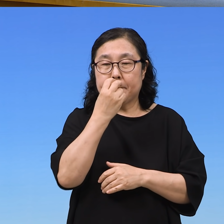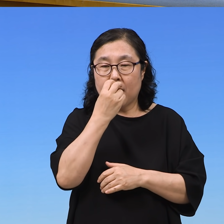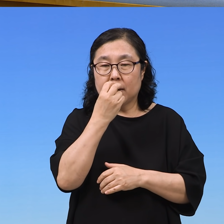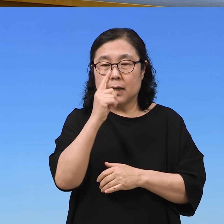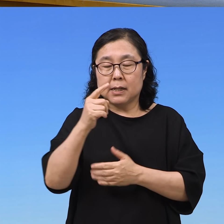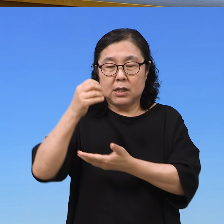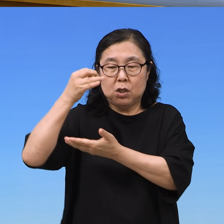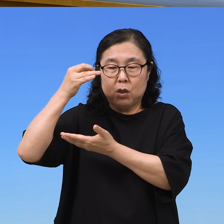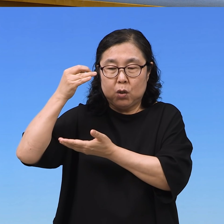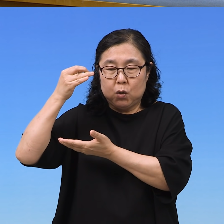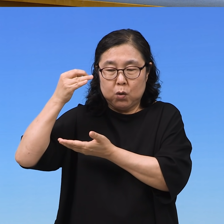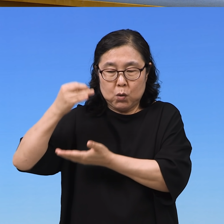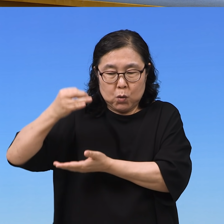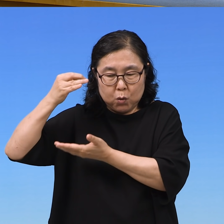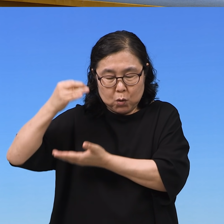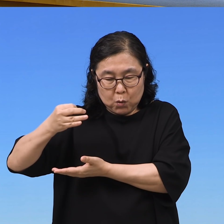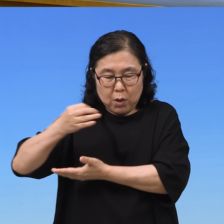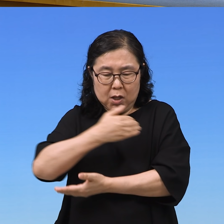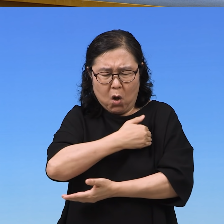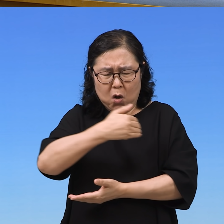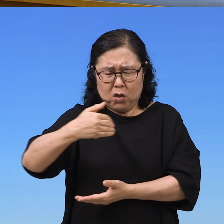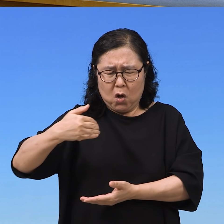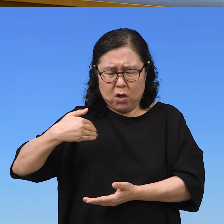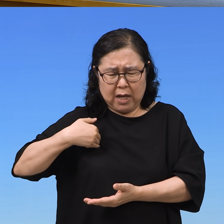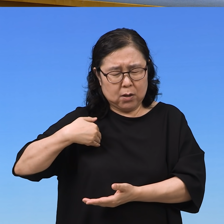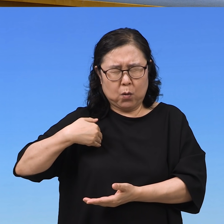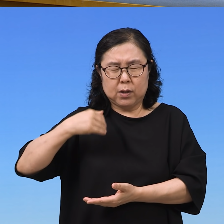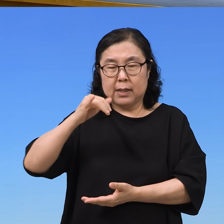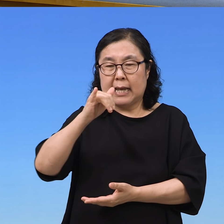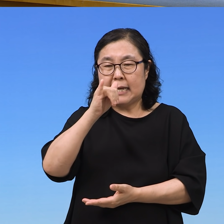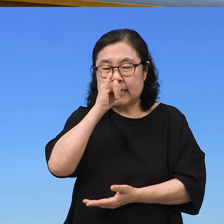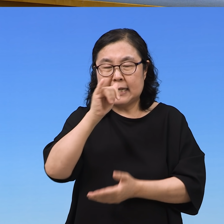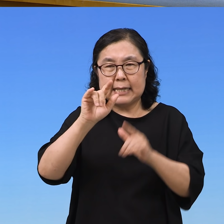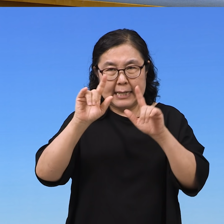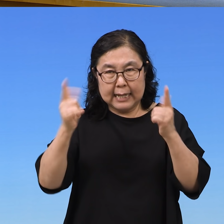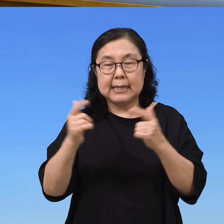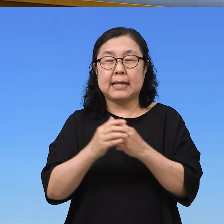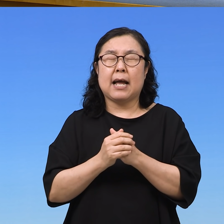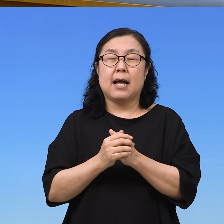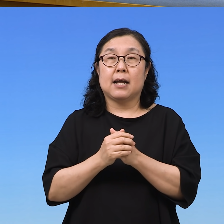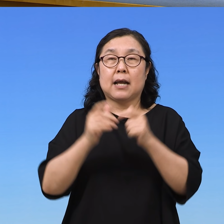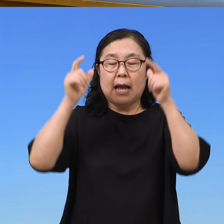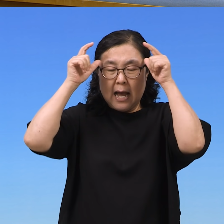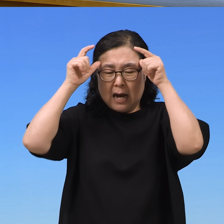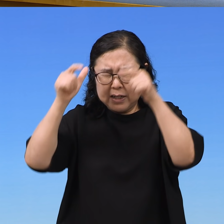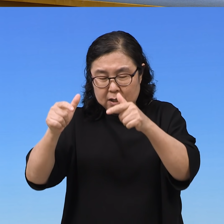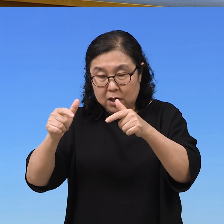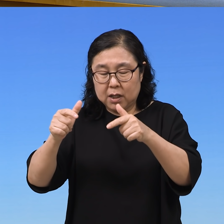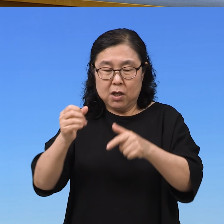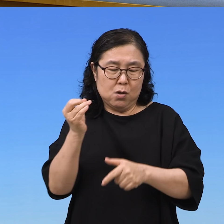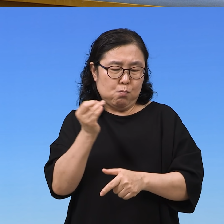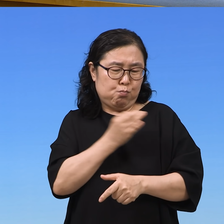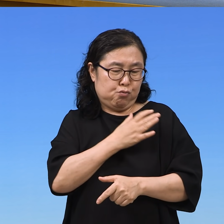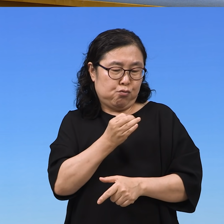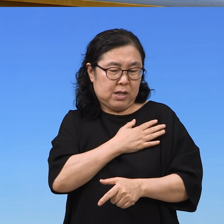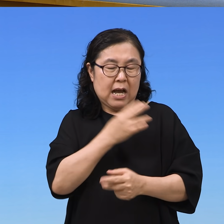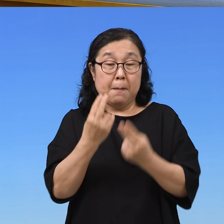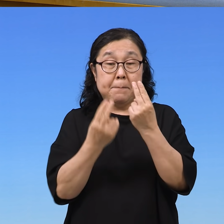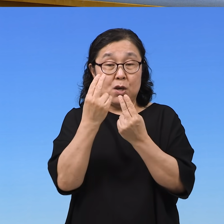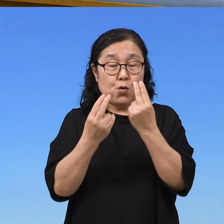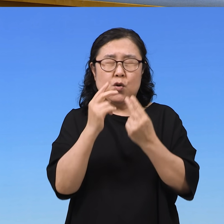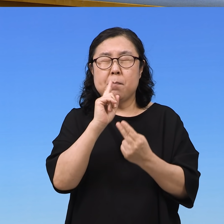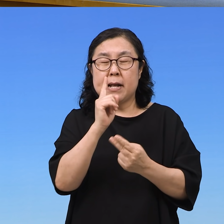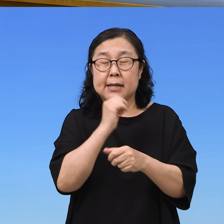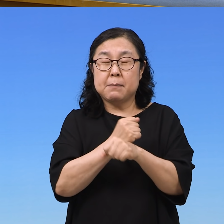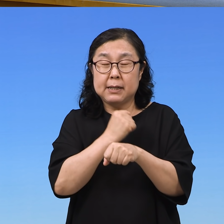사람의 생명이 그 소유에 넉넉한 데 있지 아니하니라. 그리고는 이제 어리석은 부자 비유, 유명한 비유 아닙니까?